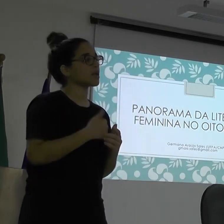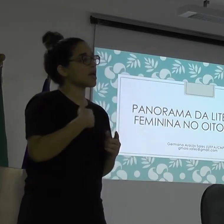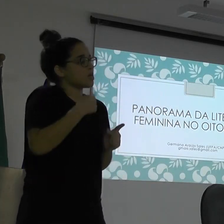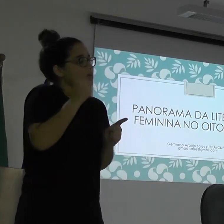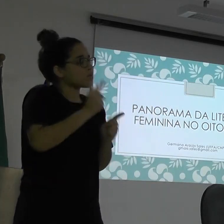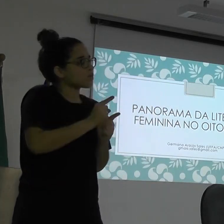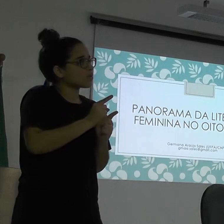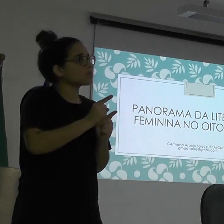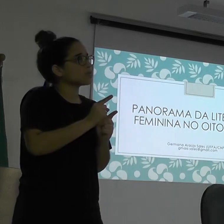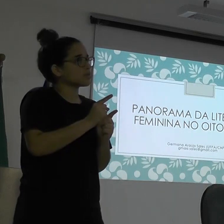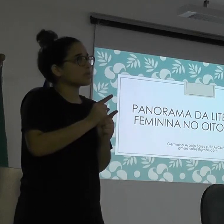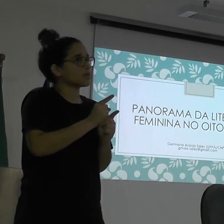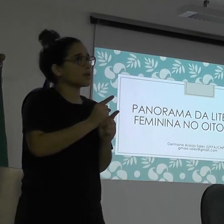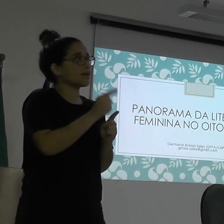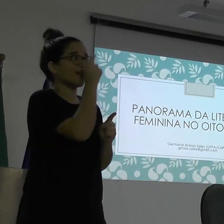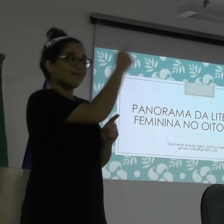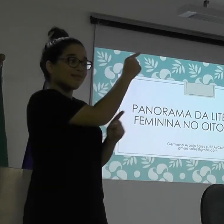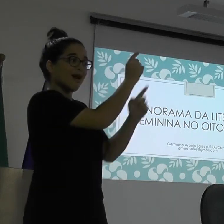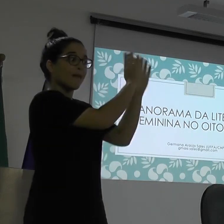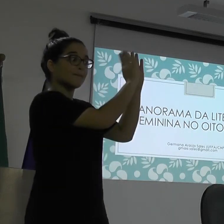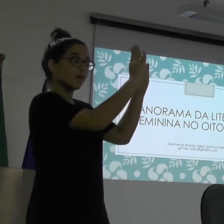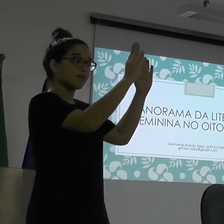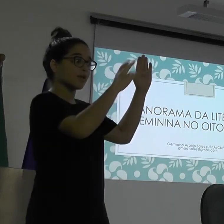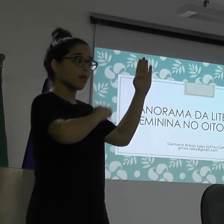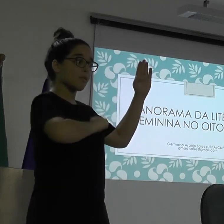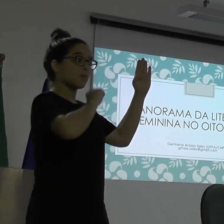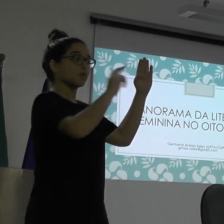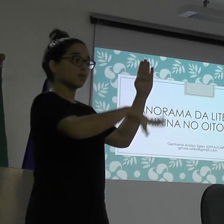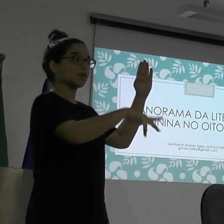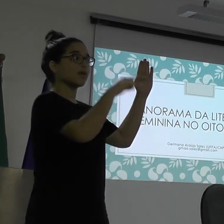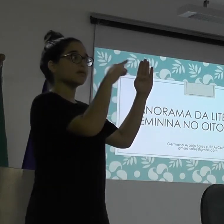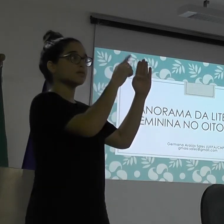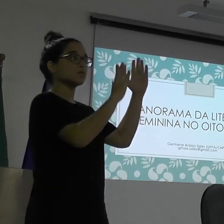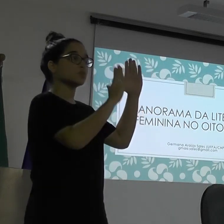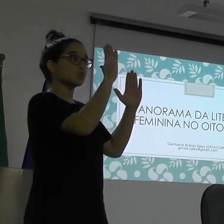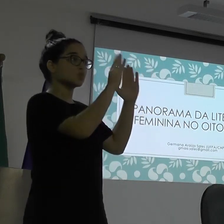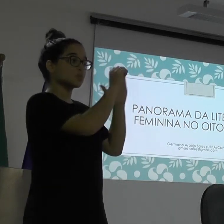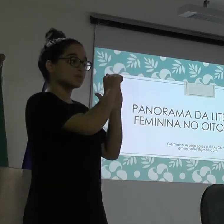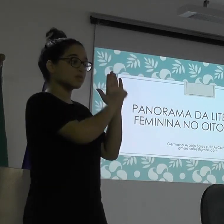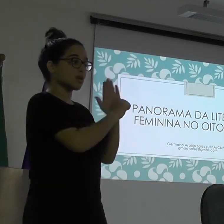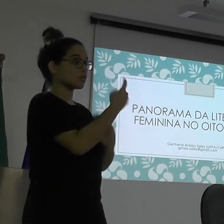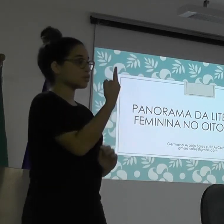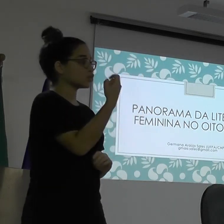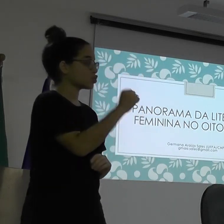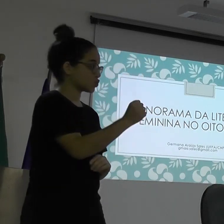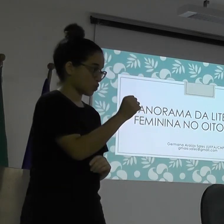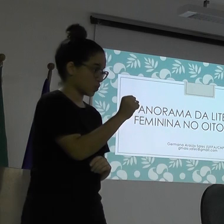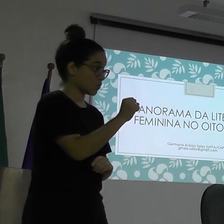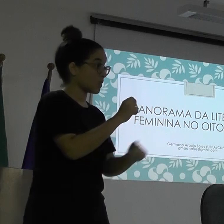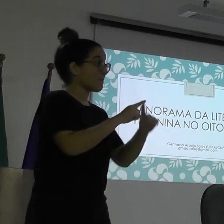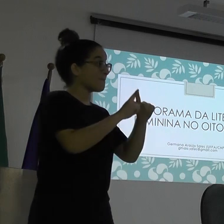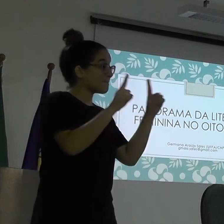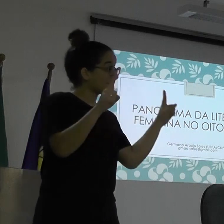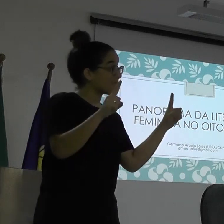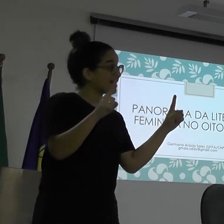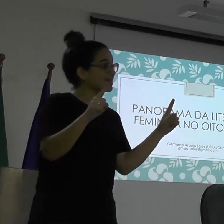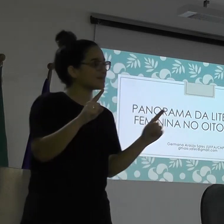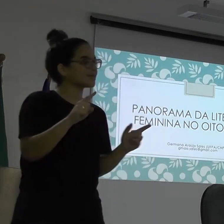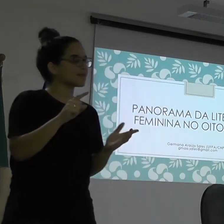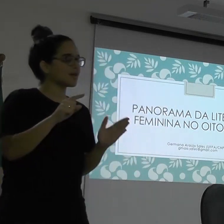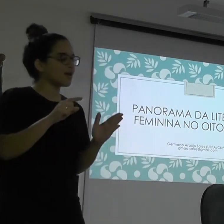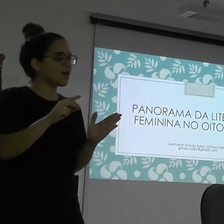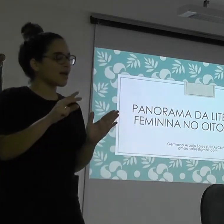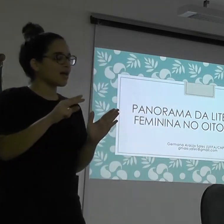eu encontrei na Torre do Tombo os livros enviados no século XVIII, mas eu tenho as notas